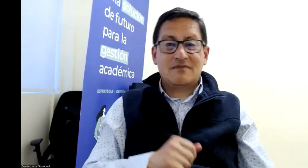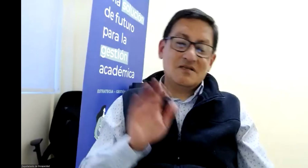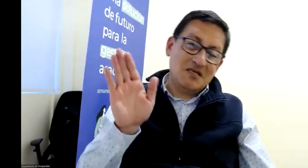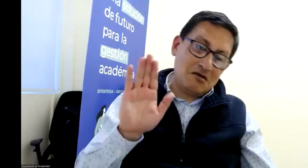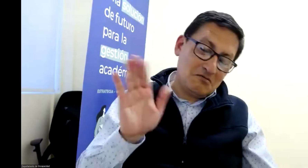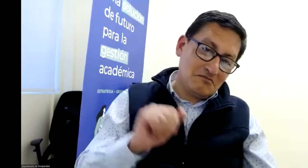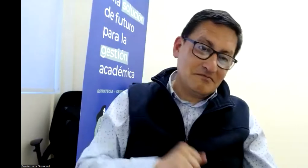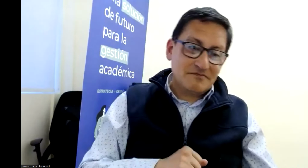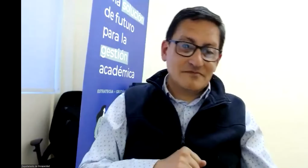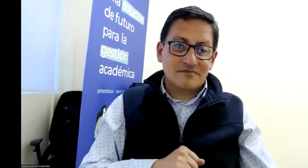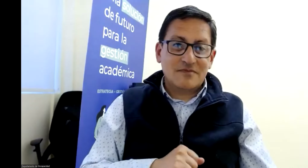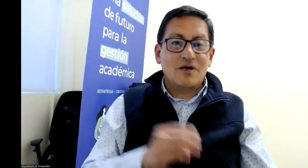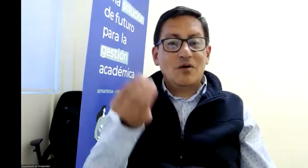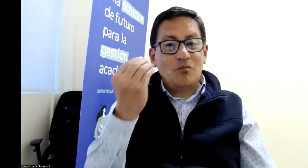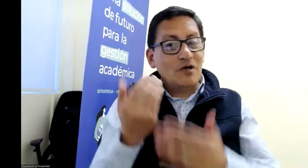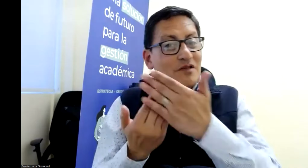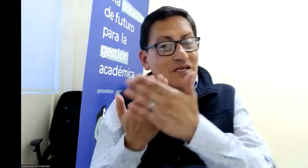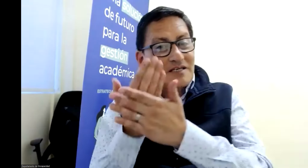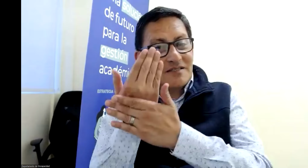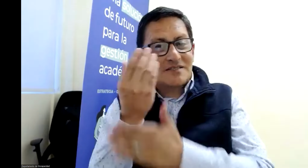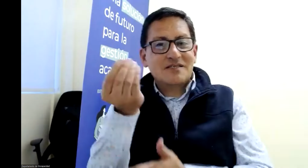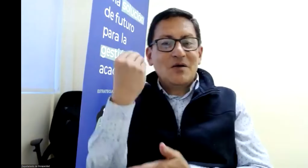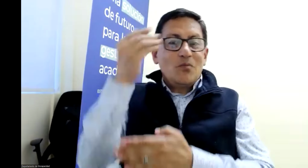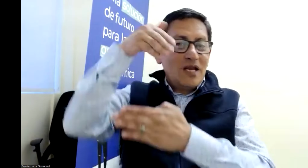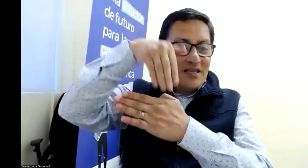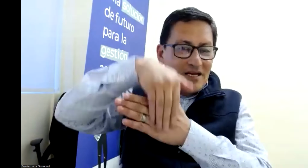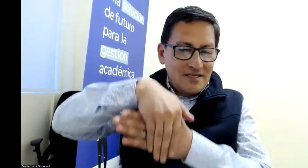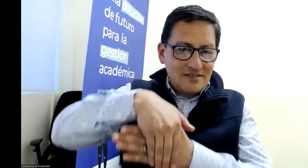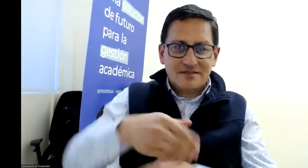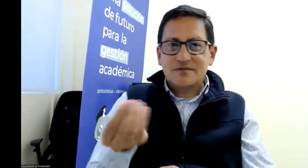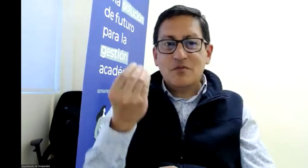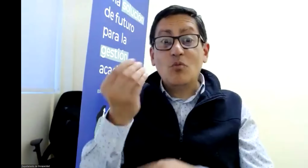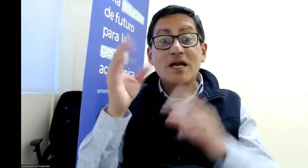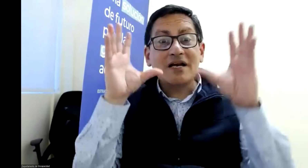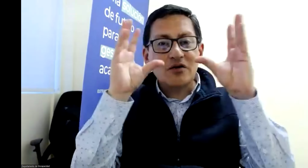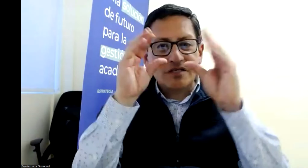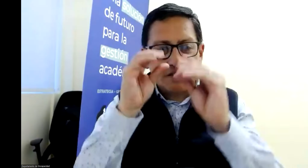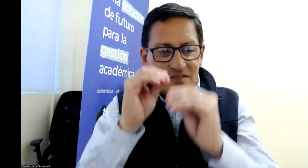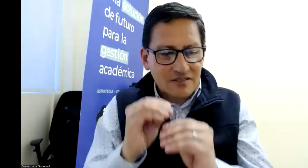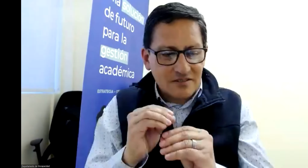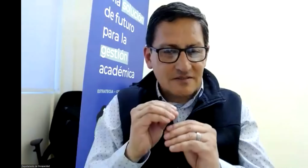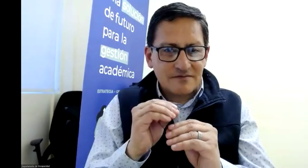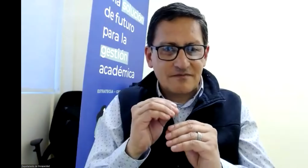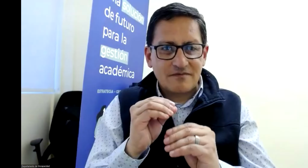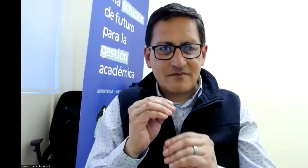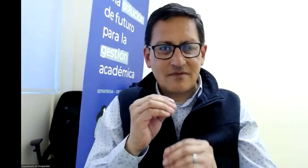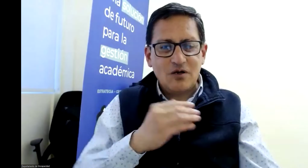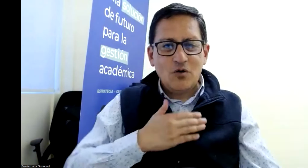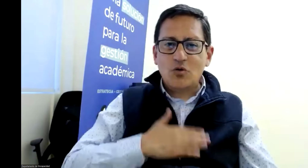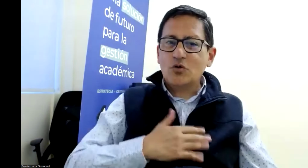chao buenos días buenas tardes buenas noches un